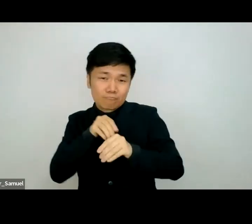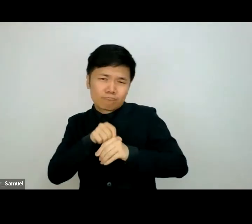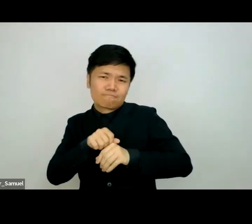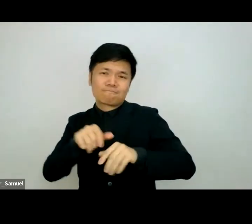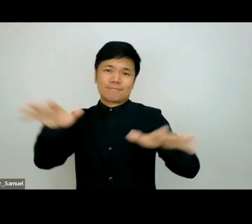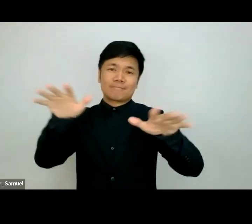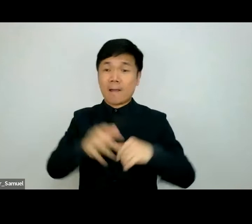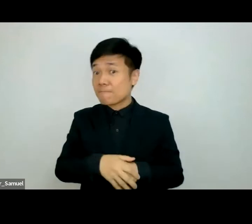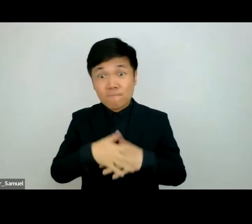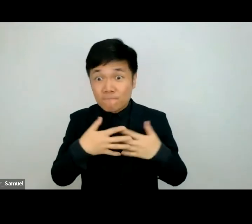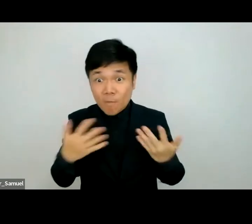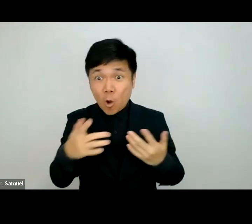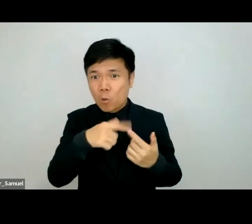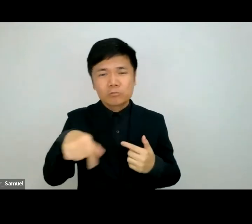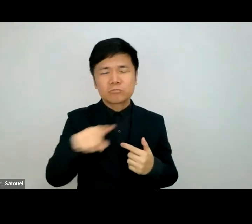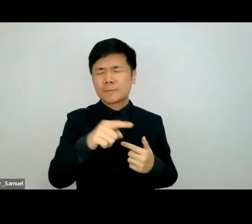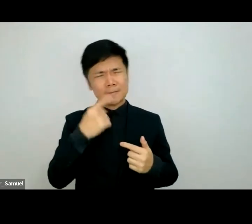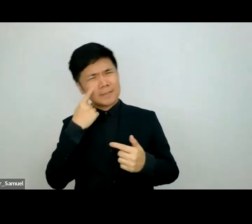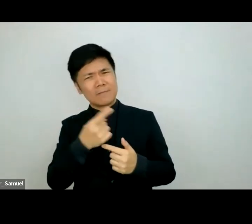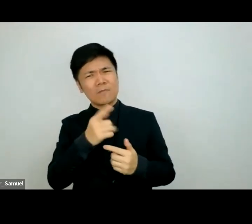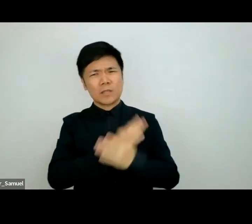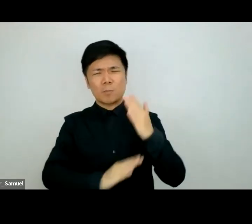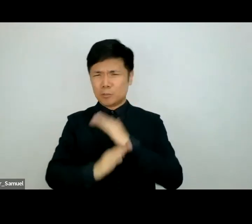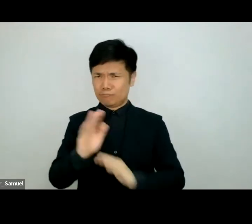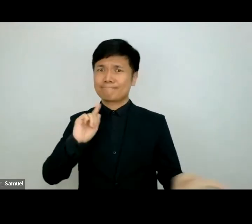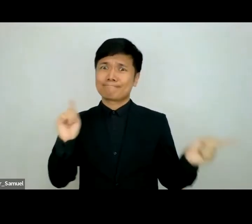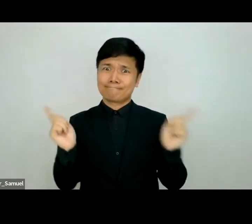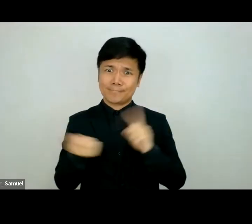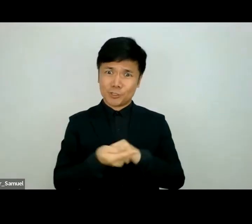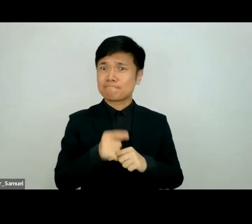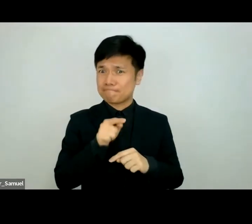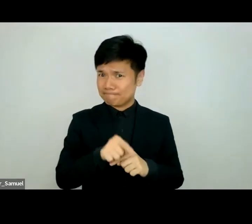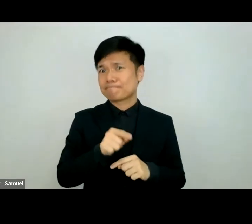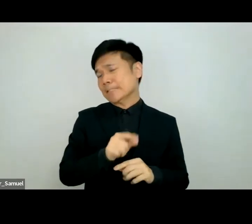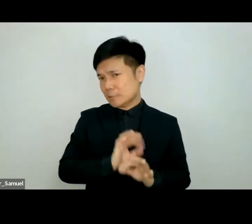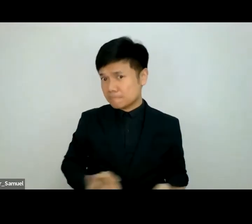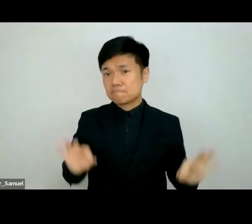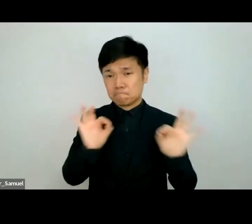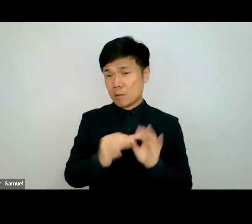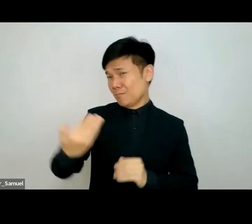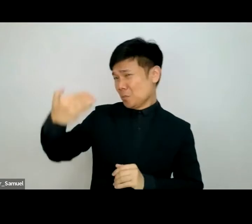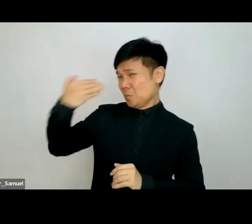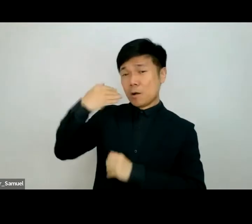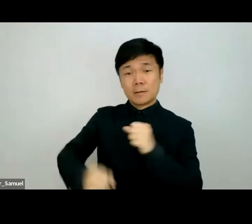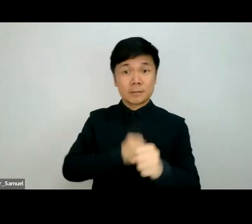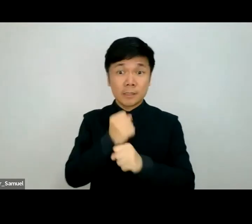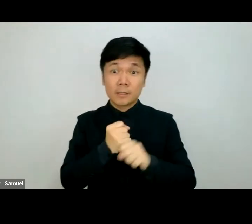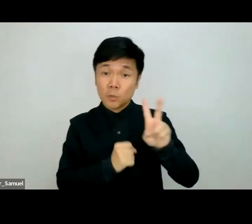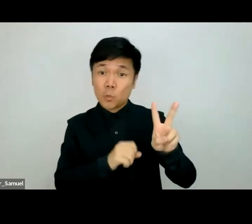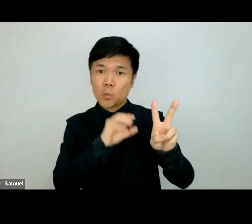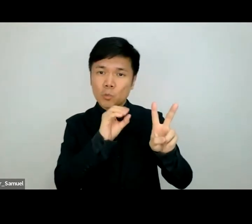très intéressante parce que nous avons pu mettre de l'avant les intérêts